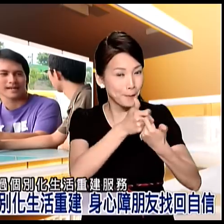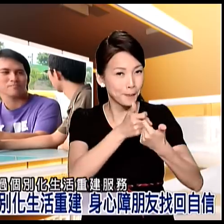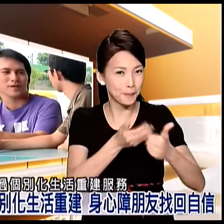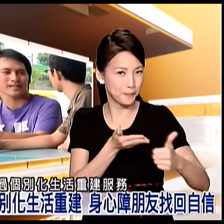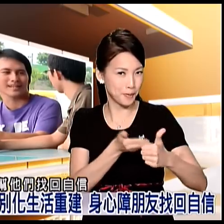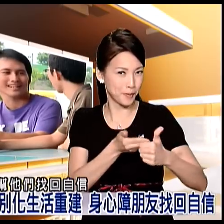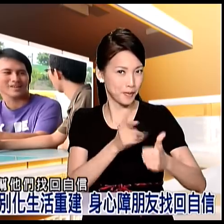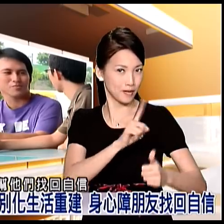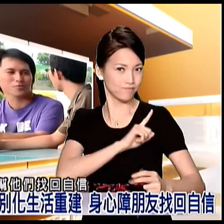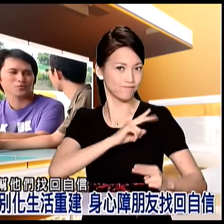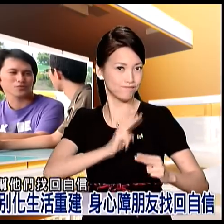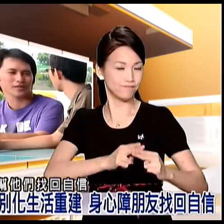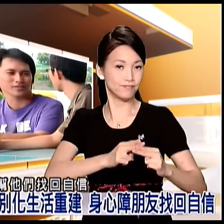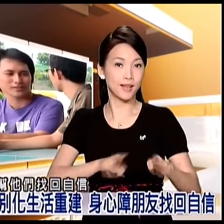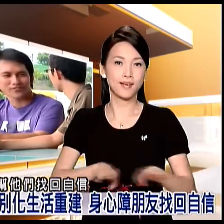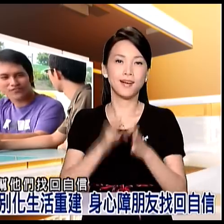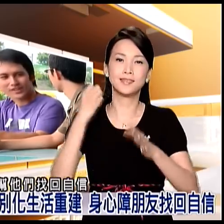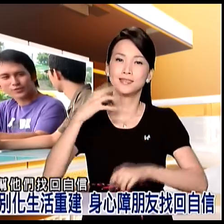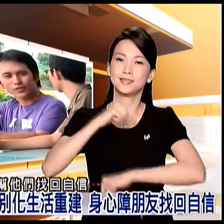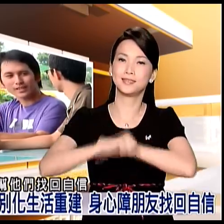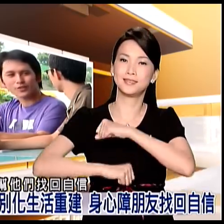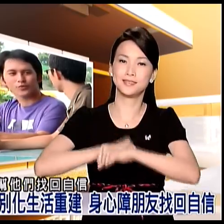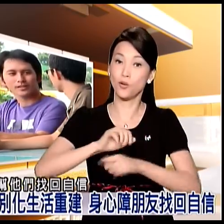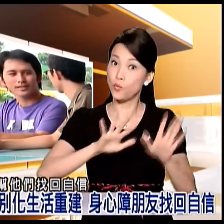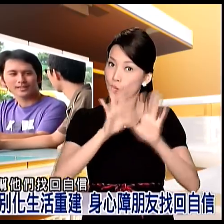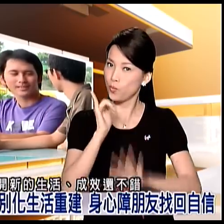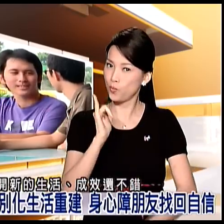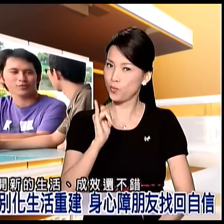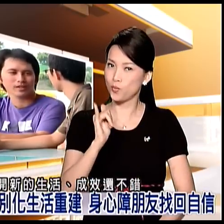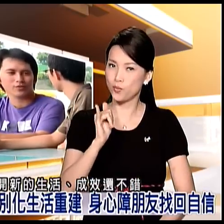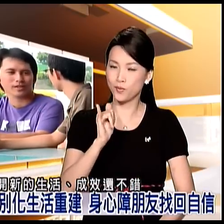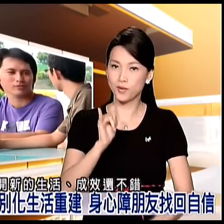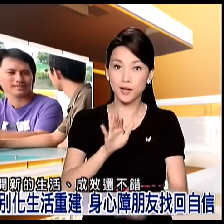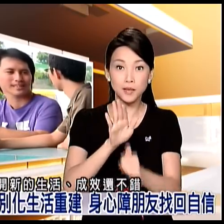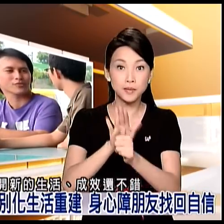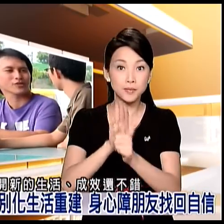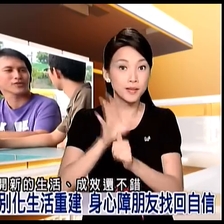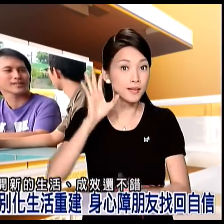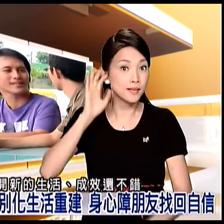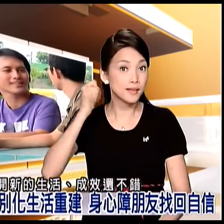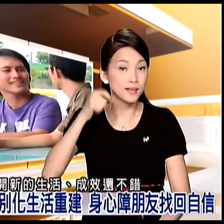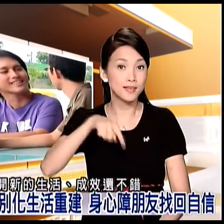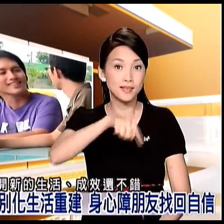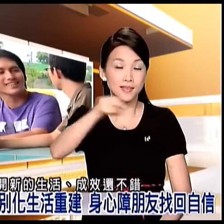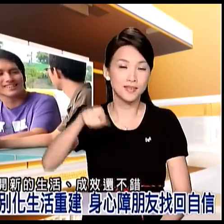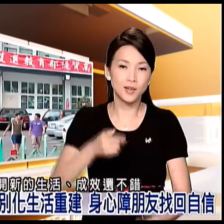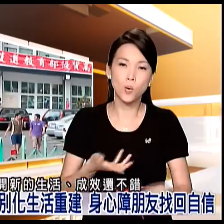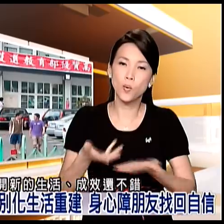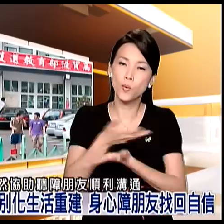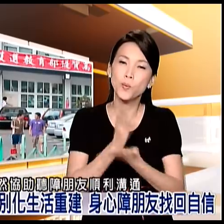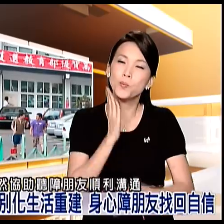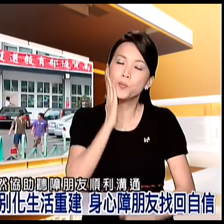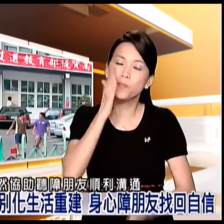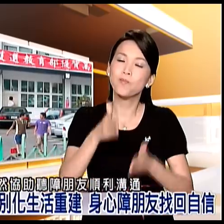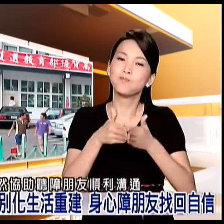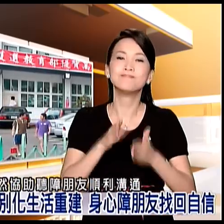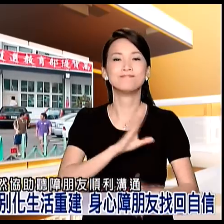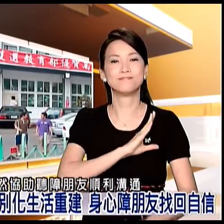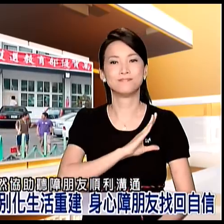务来帮他们找回自信，展开新的生活，成效还不错。当然，协助听障